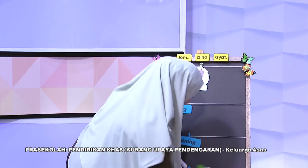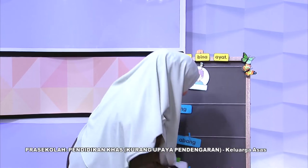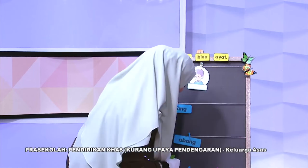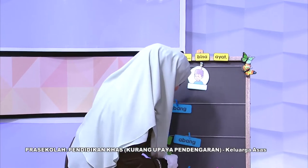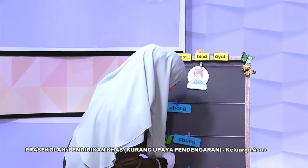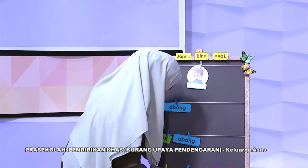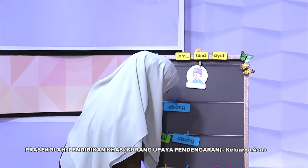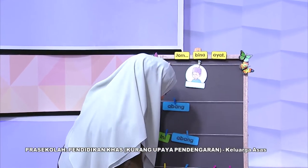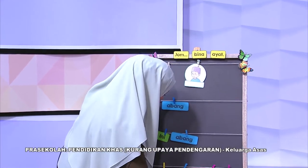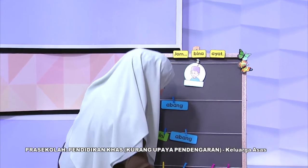baik-baik